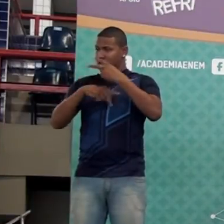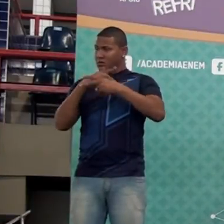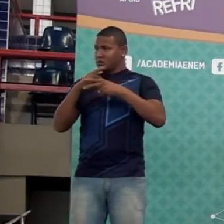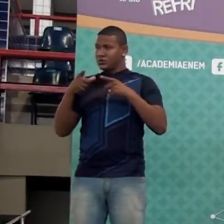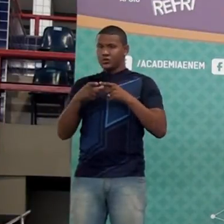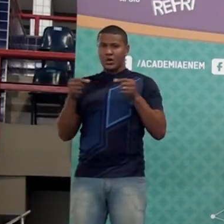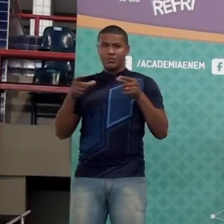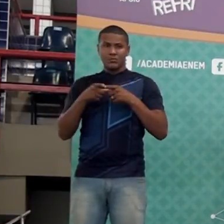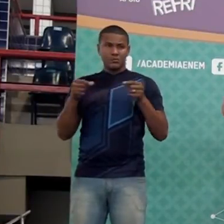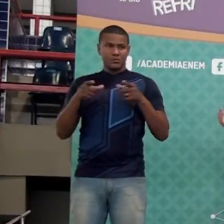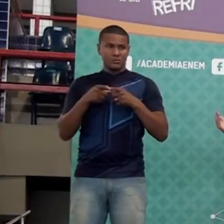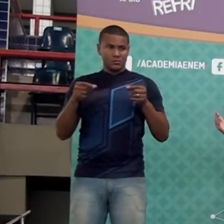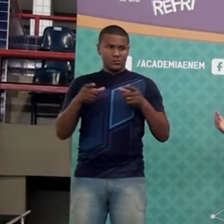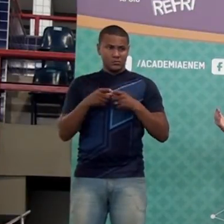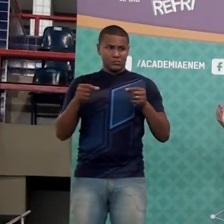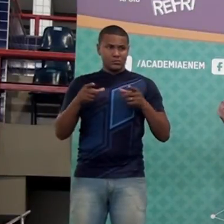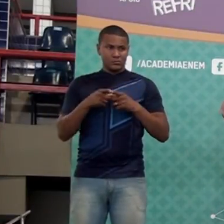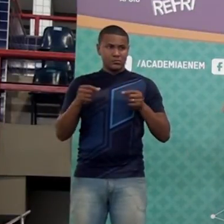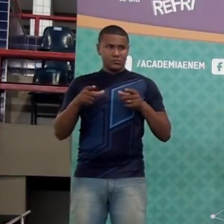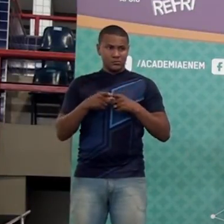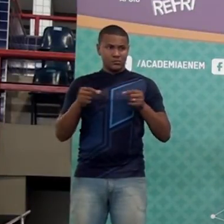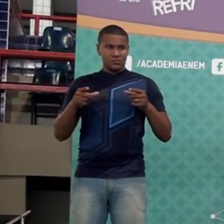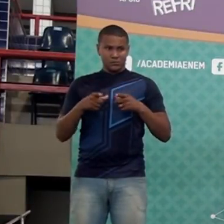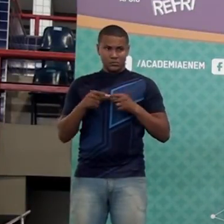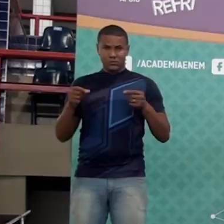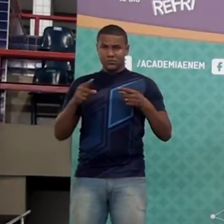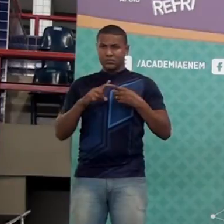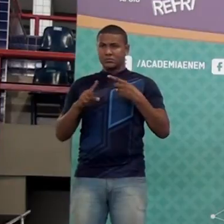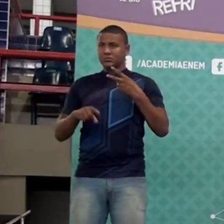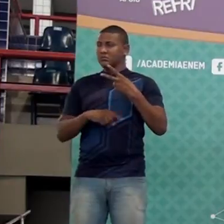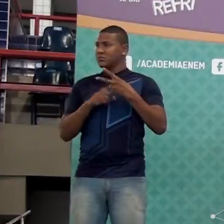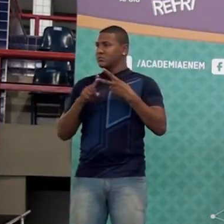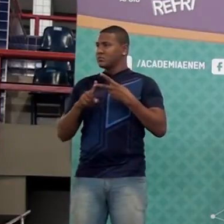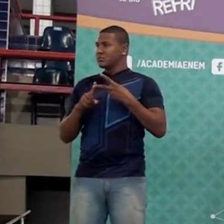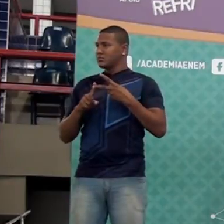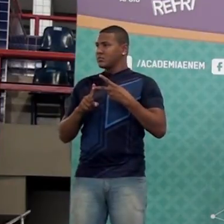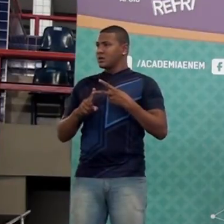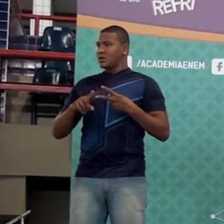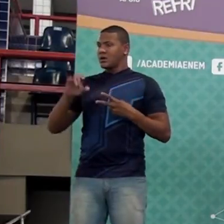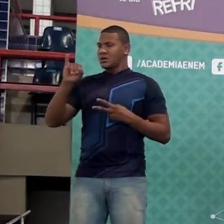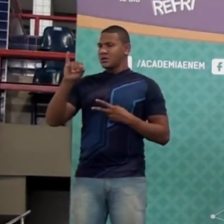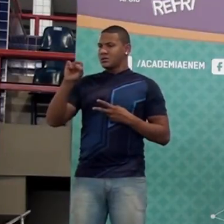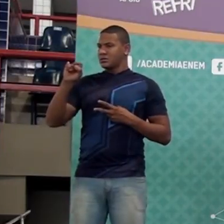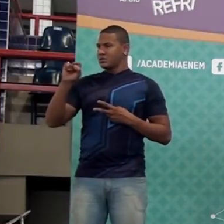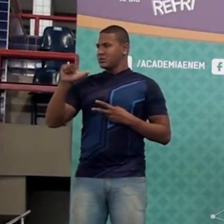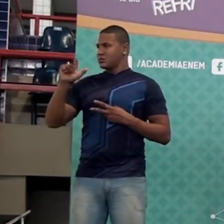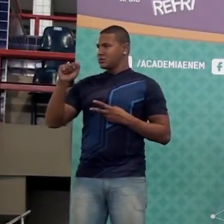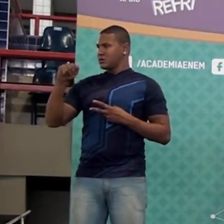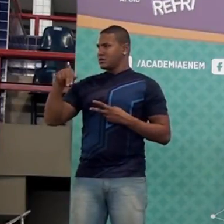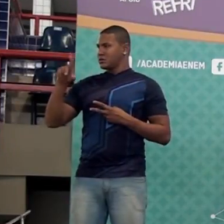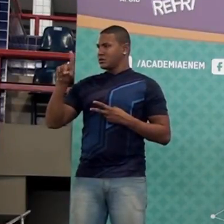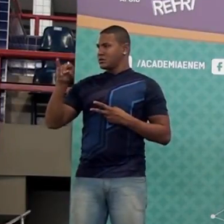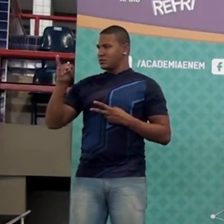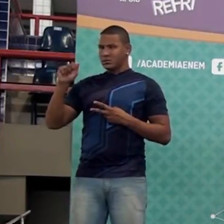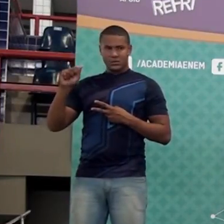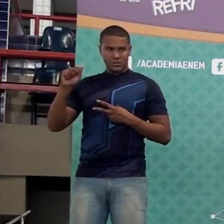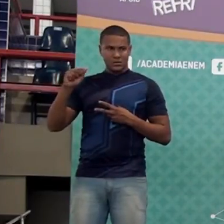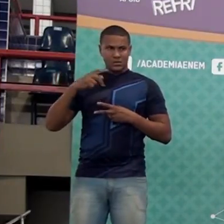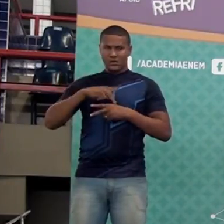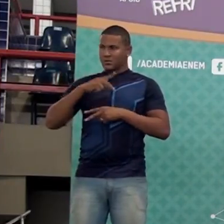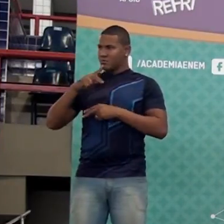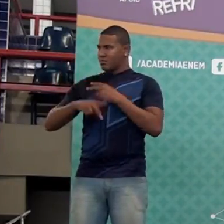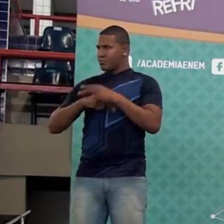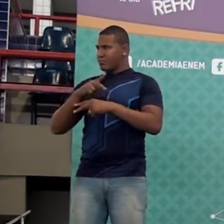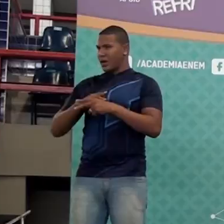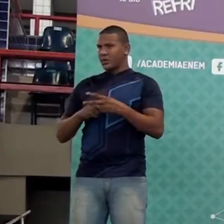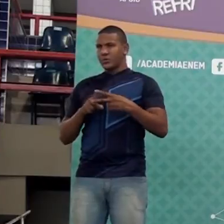energia geotérmica. O Japão tem vários vulcões. E também a Islândia, tá? Japão e Islândia são os dois